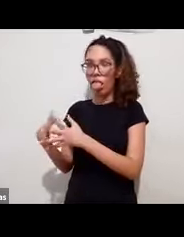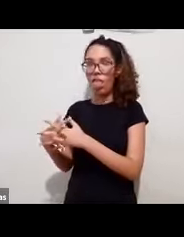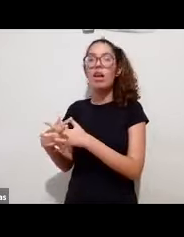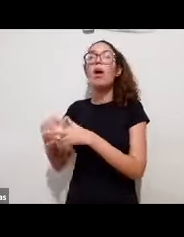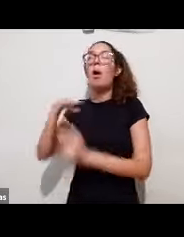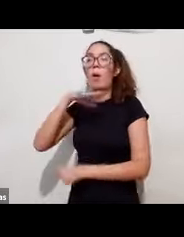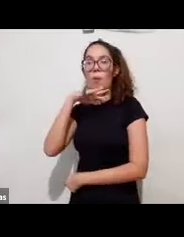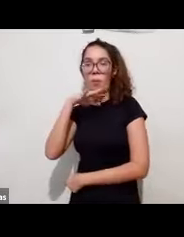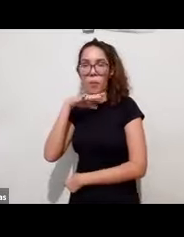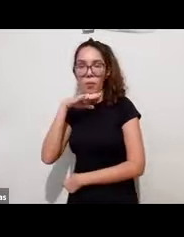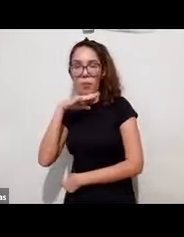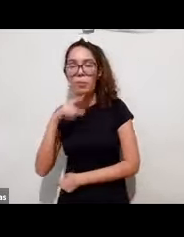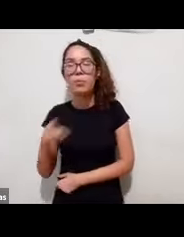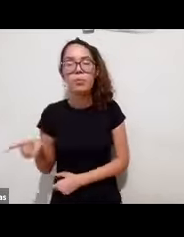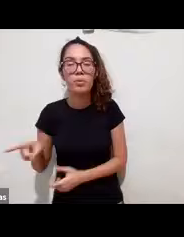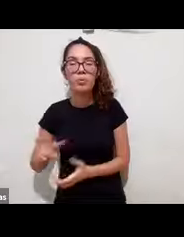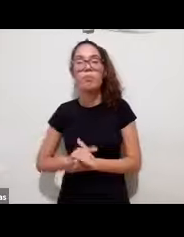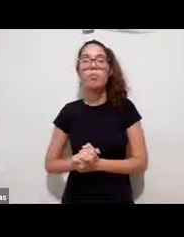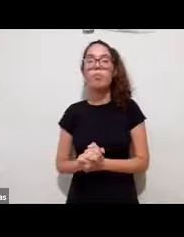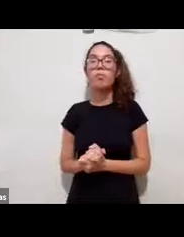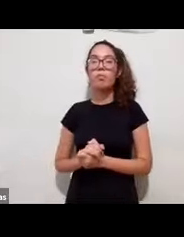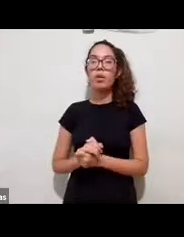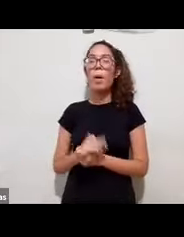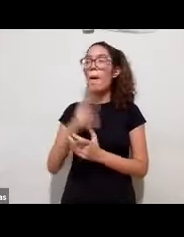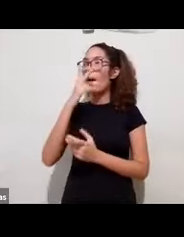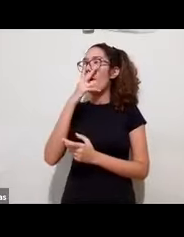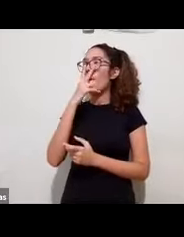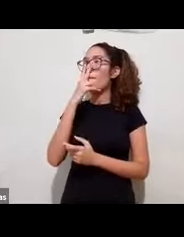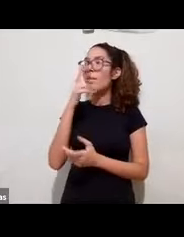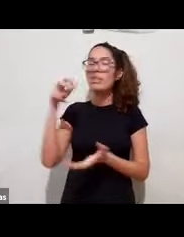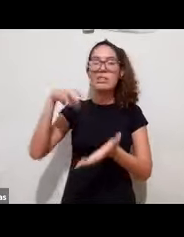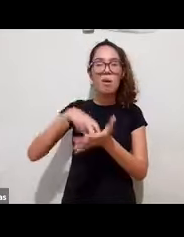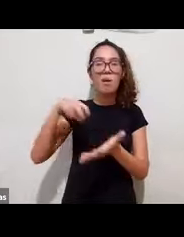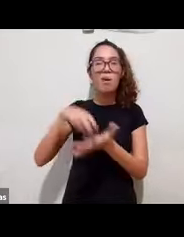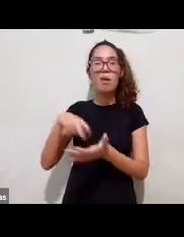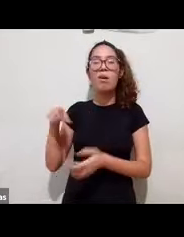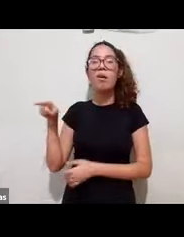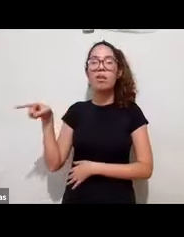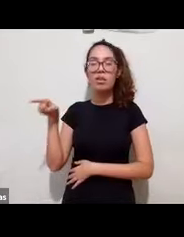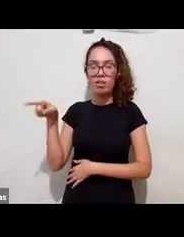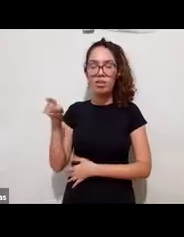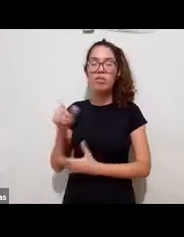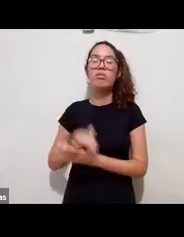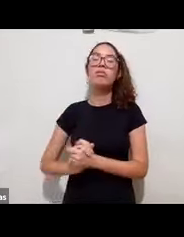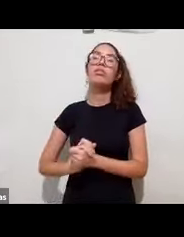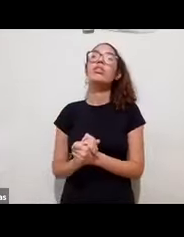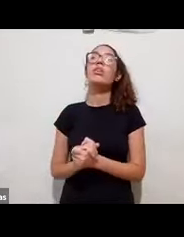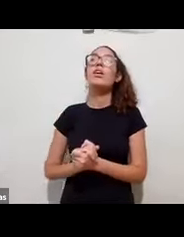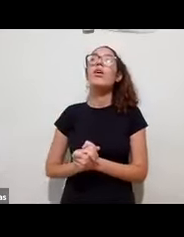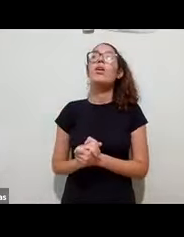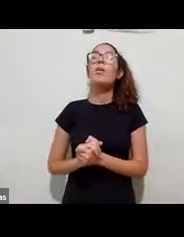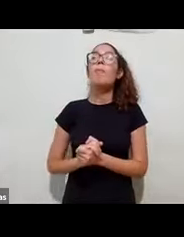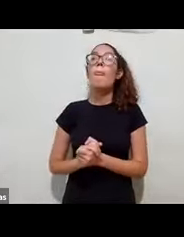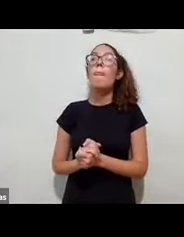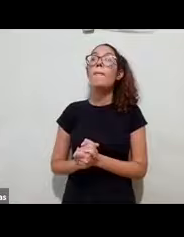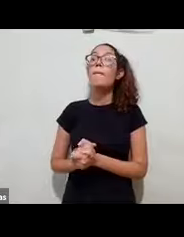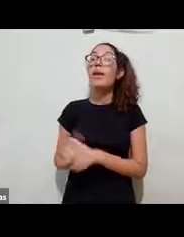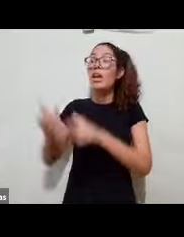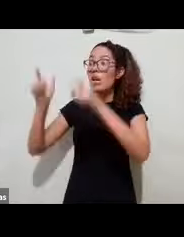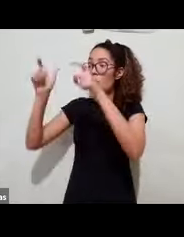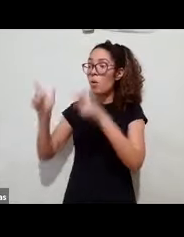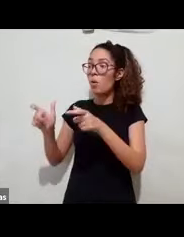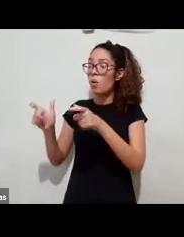né, pelo Ministério Público Federal, o Conselho Federal de Psicologia, né, e um local onde o fundamentalismo,